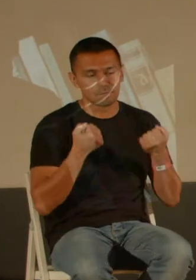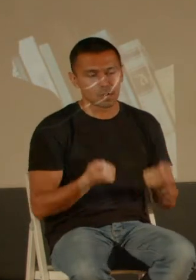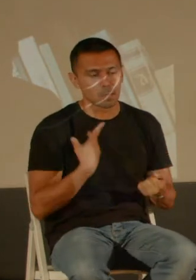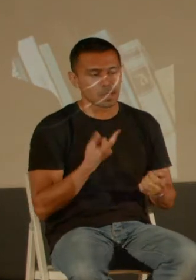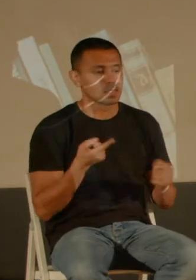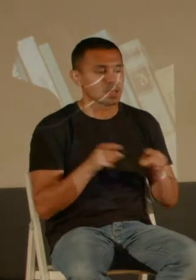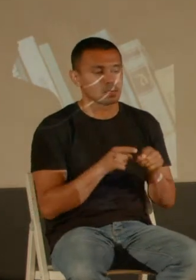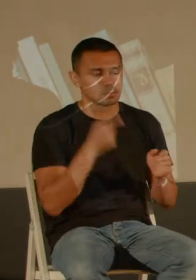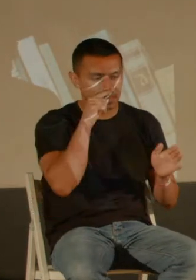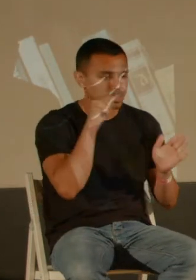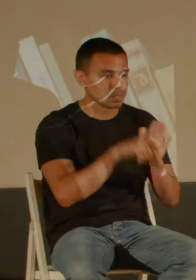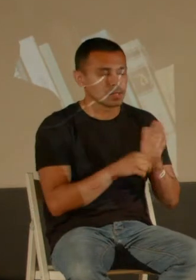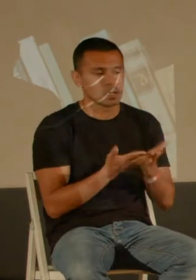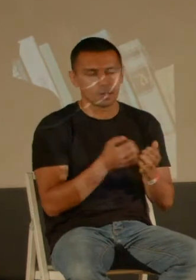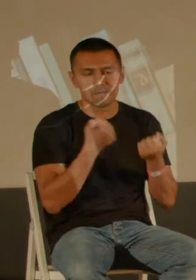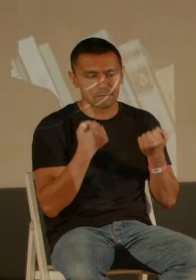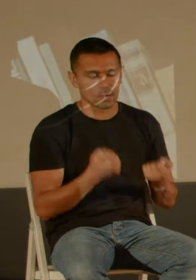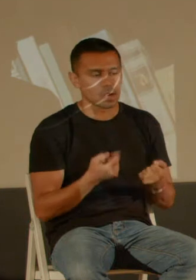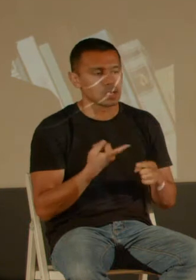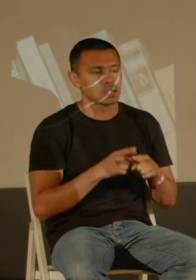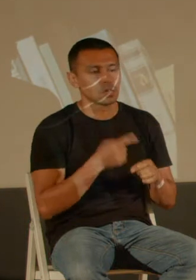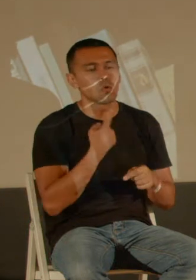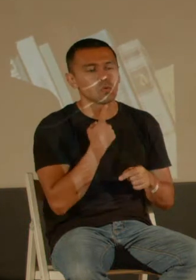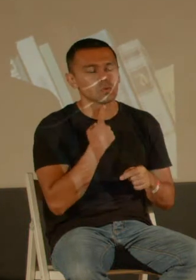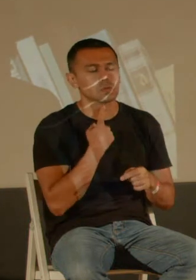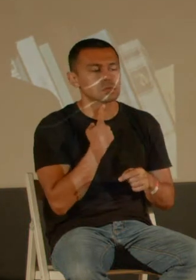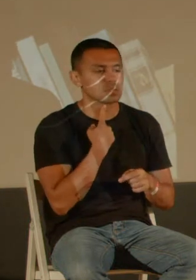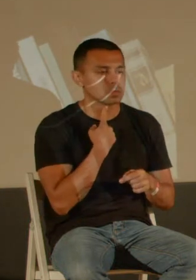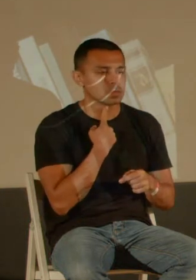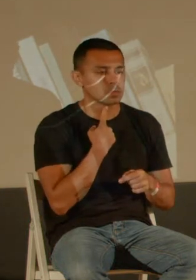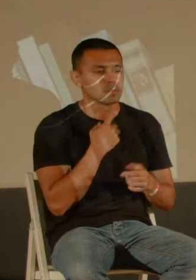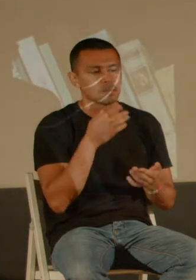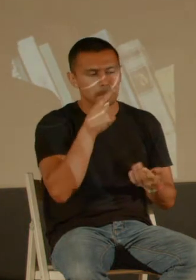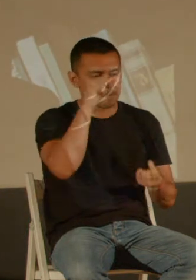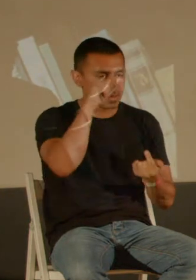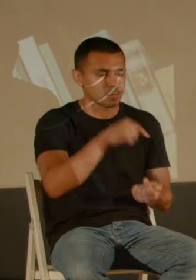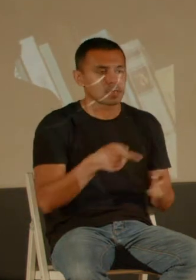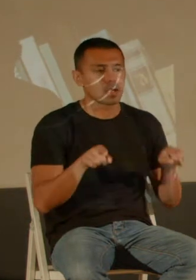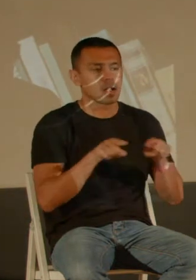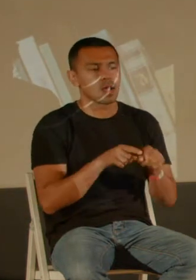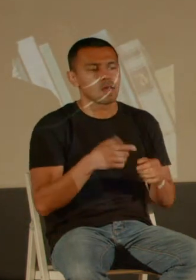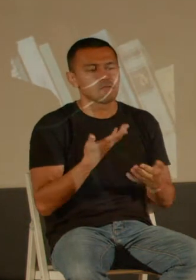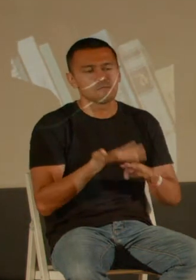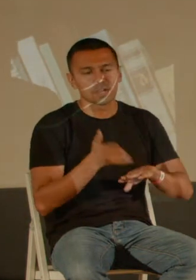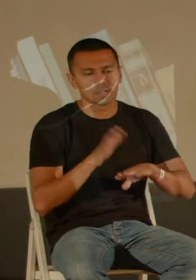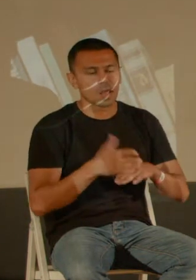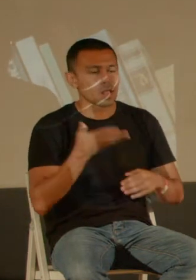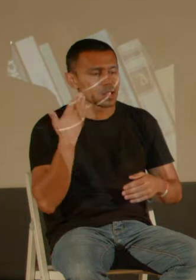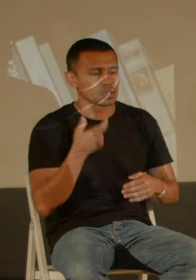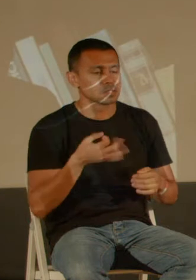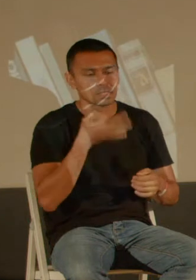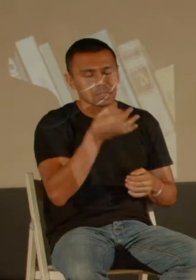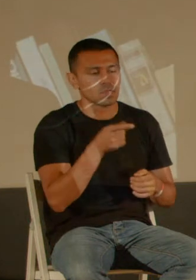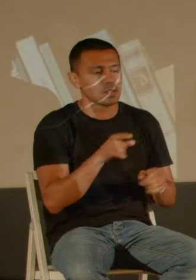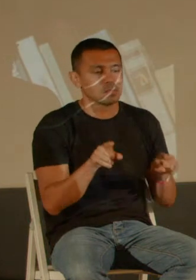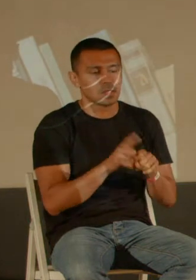так зайшли, бо книжка нелегка, в її голосу властива така важка легкість, я б сказала. Тобто вона